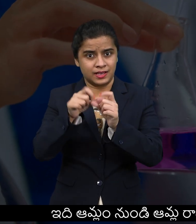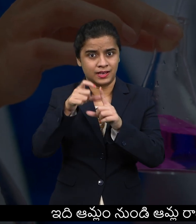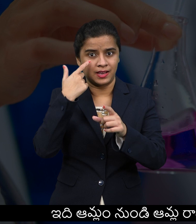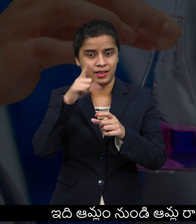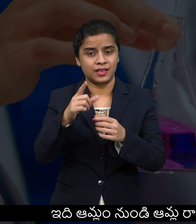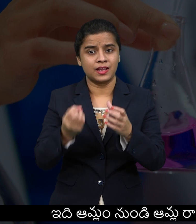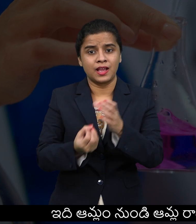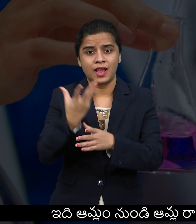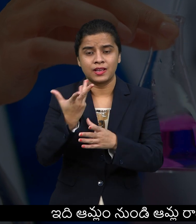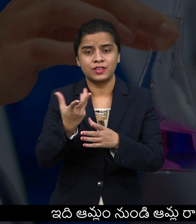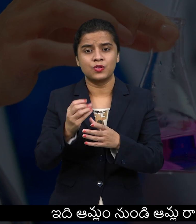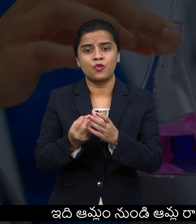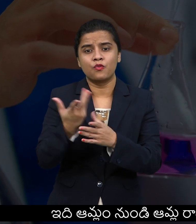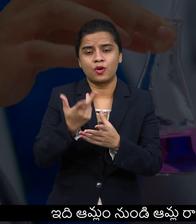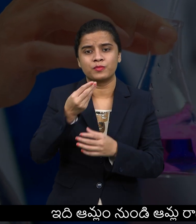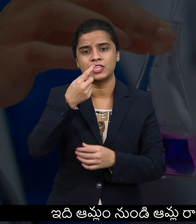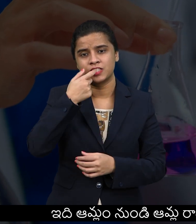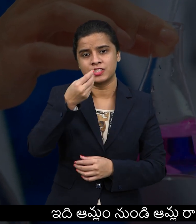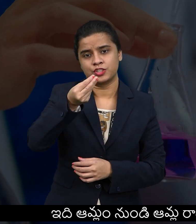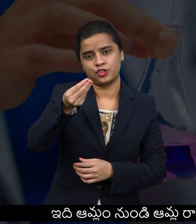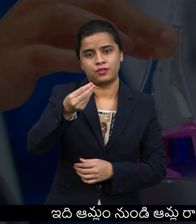కలిపి ఉప్పును ఏర్పరుస్తుంది.